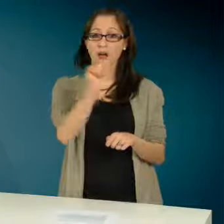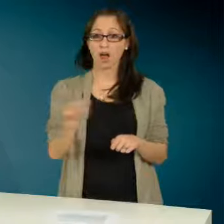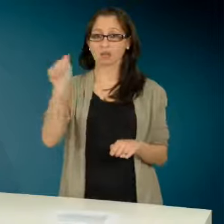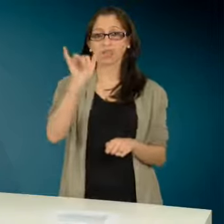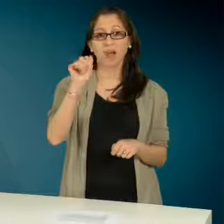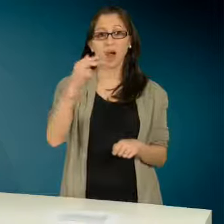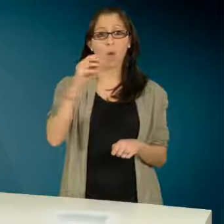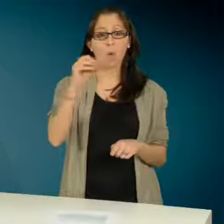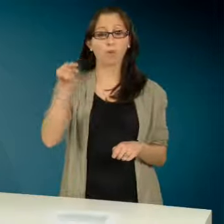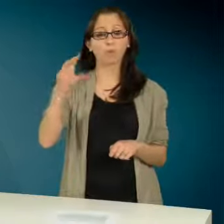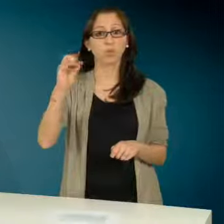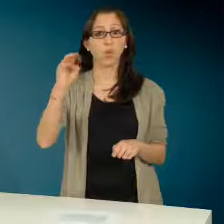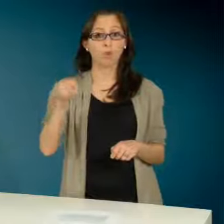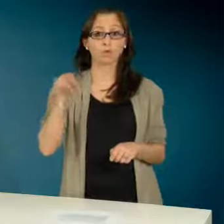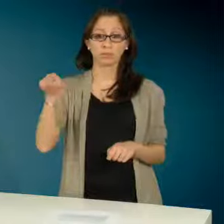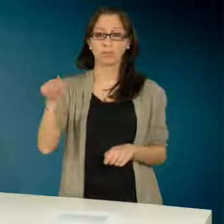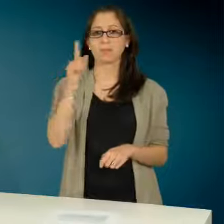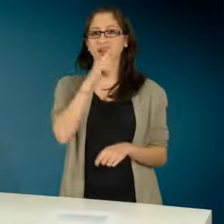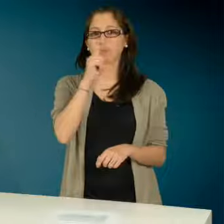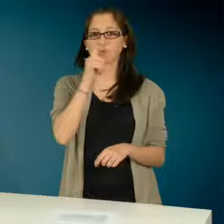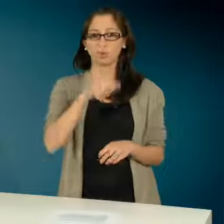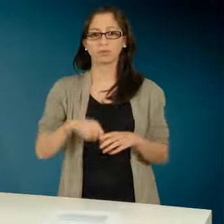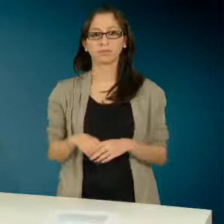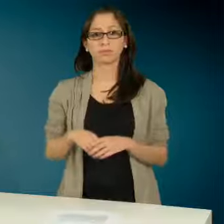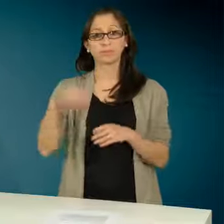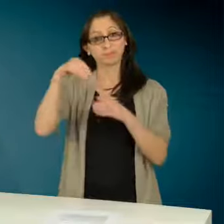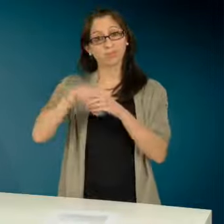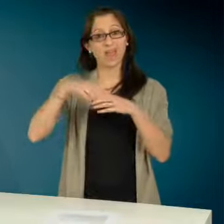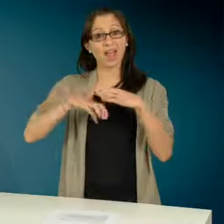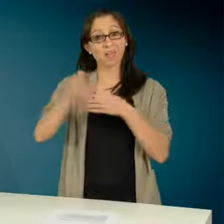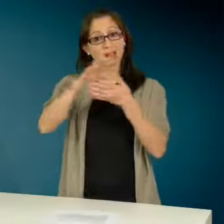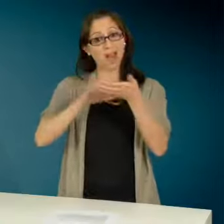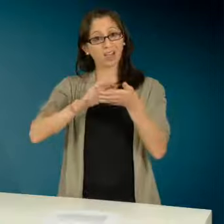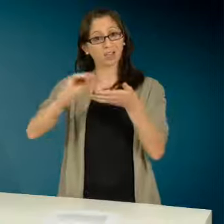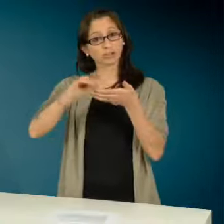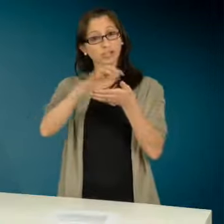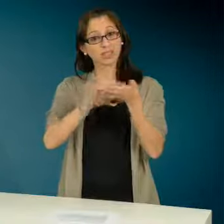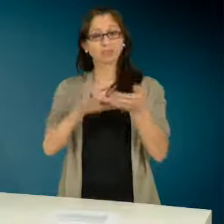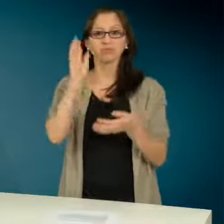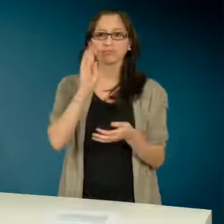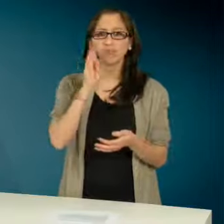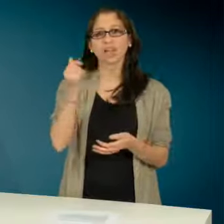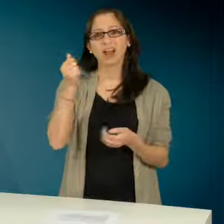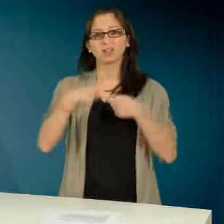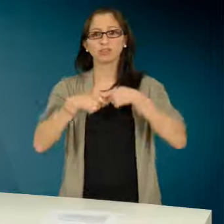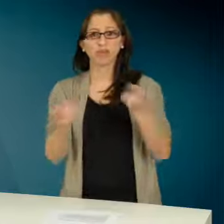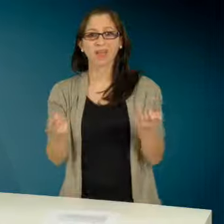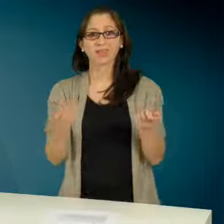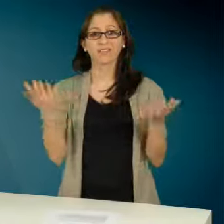worldfederationofdeaf@yahoo.com ist ein Betrug. In dieser E-Mail wird darum gebeten, Geld zu spenden. Wenn der